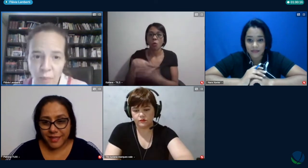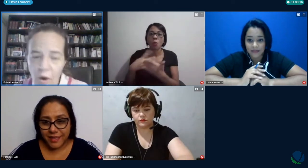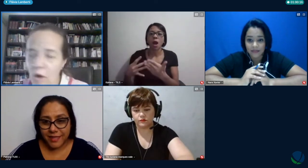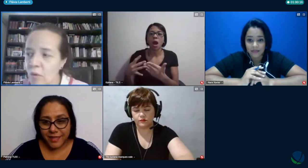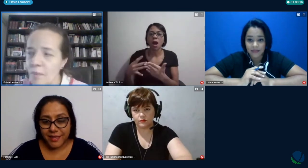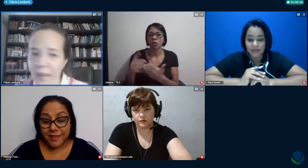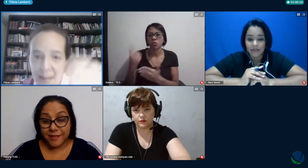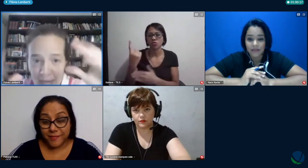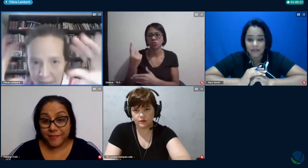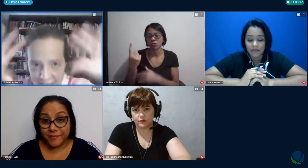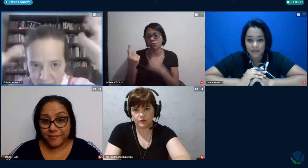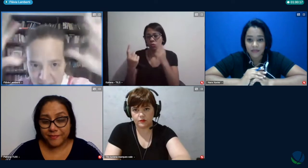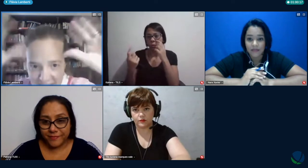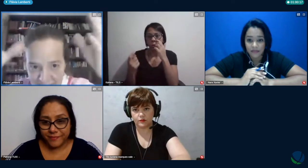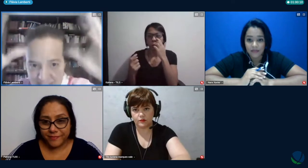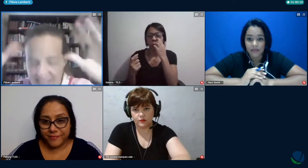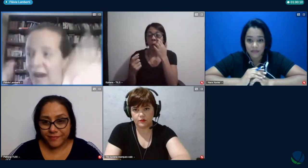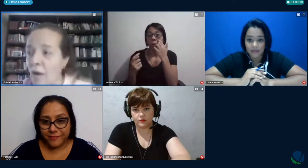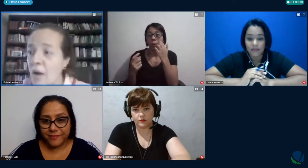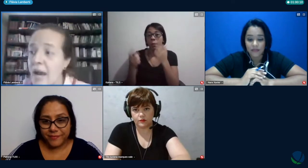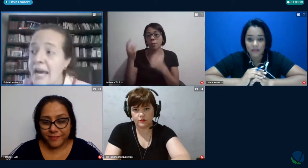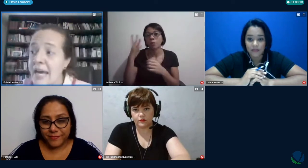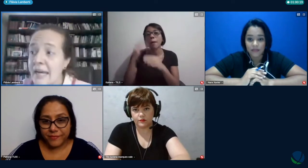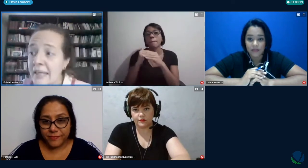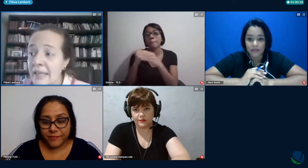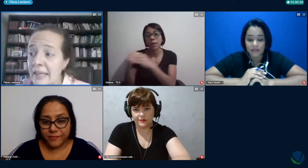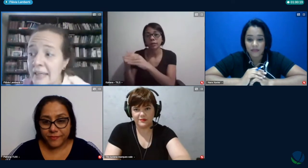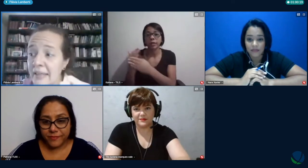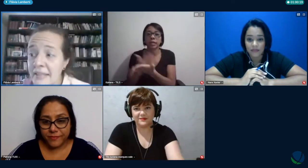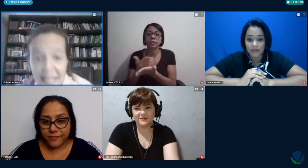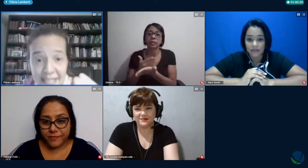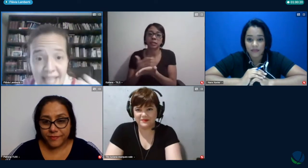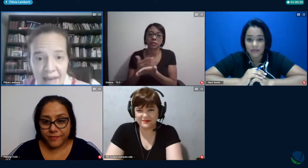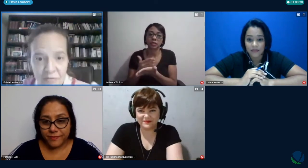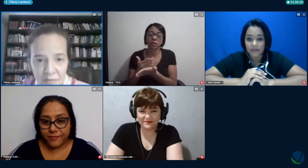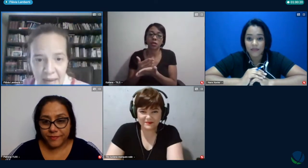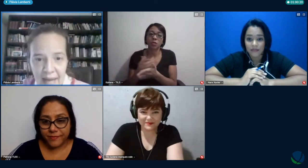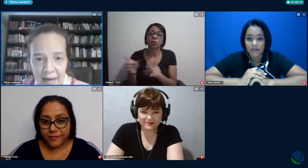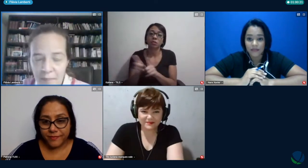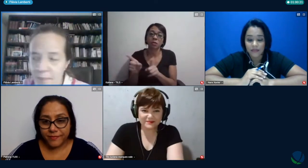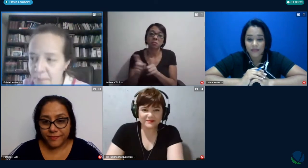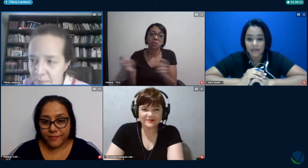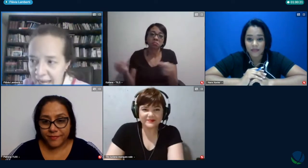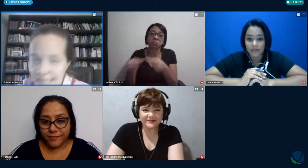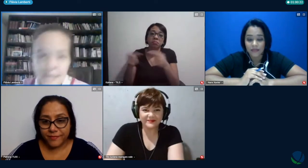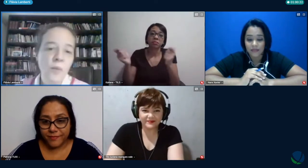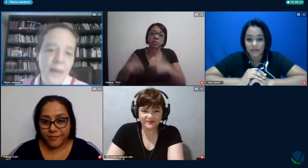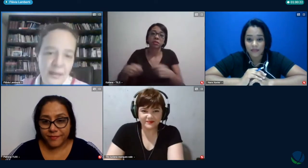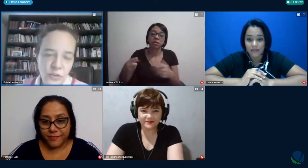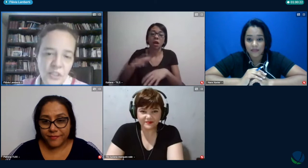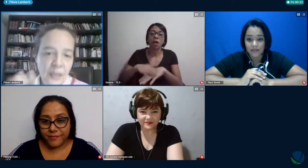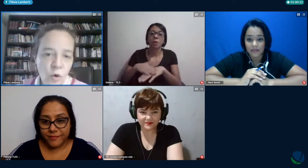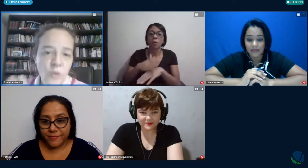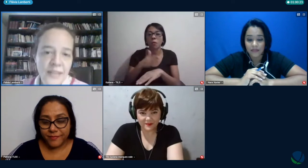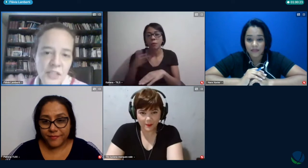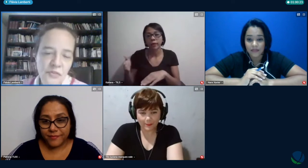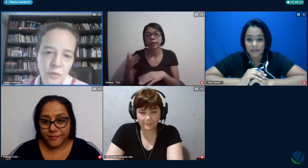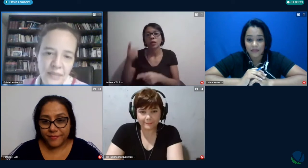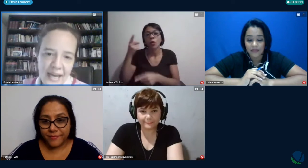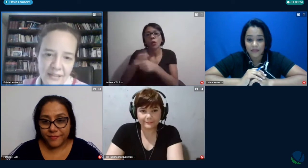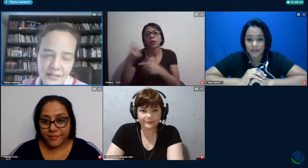padroniza um pouco para essa fase inicial e ele serve para esse momento de